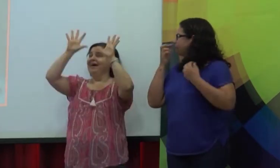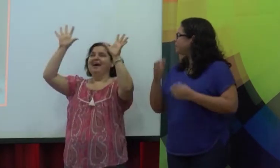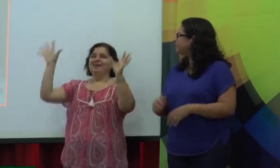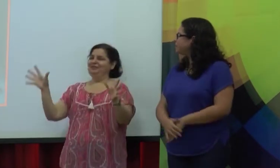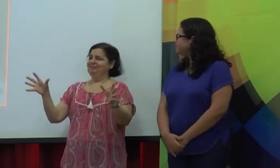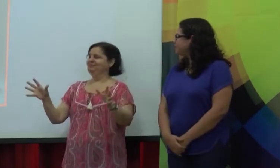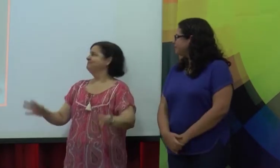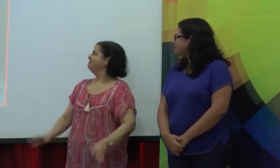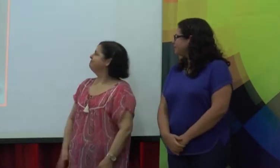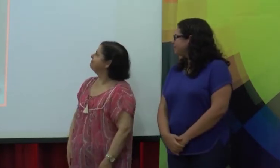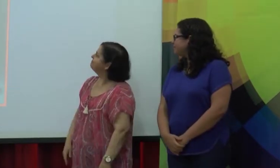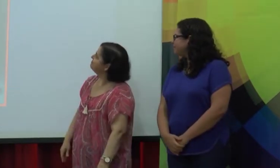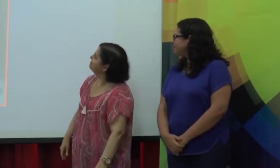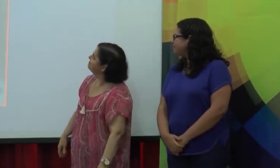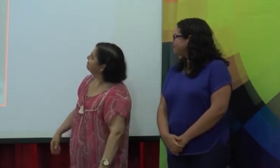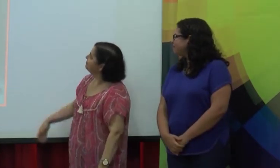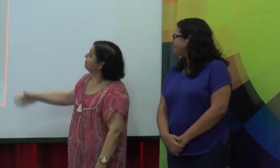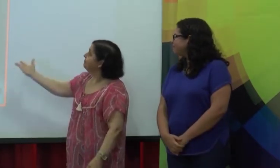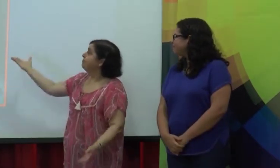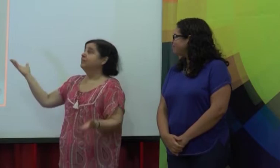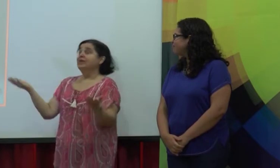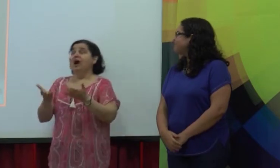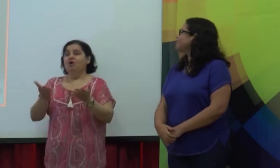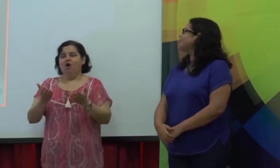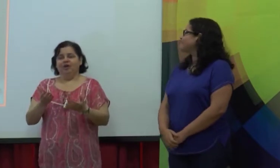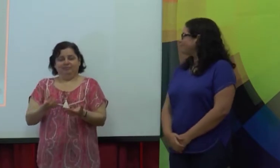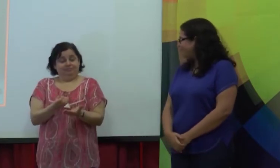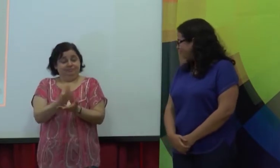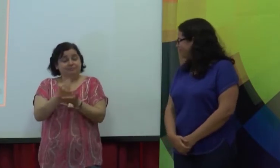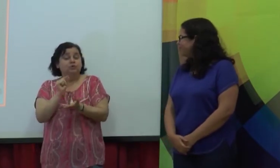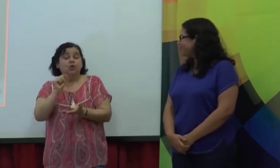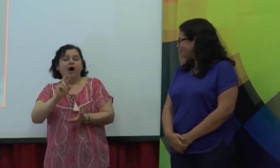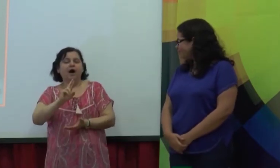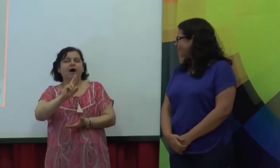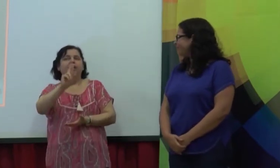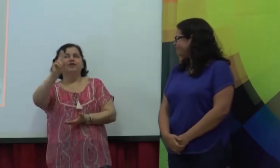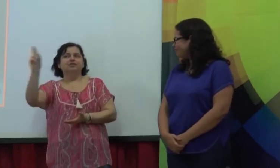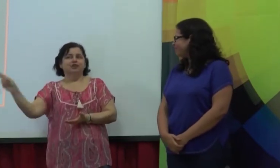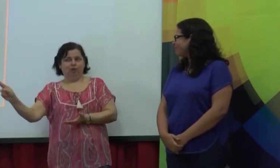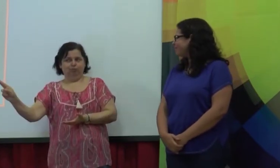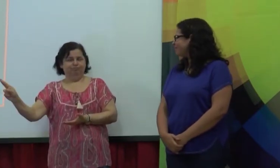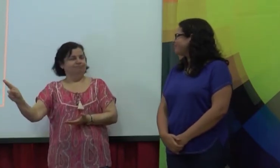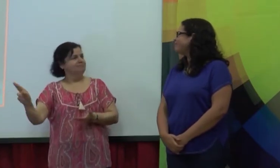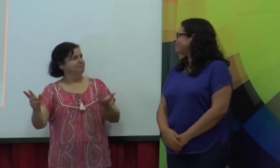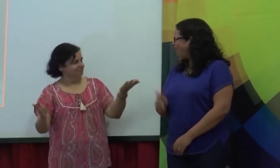lerem. E o Espiritismo como religião?